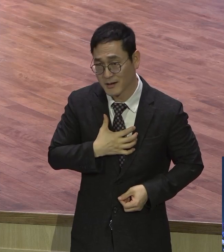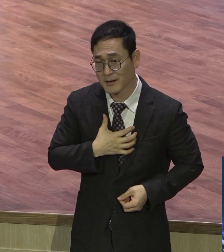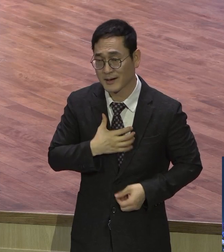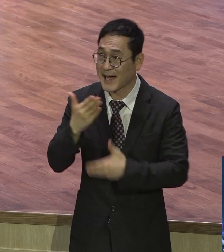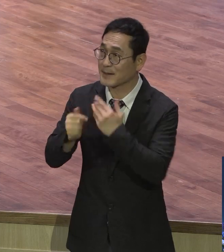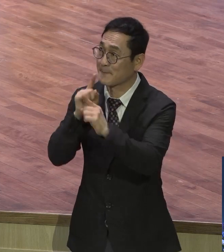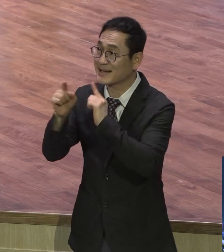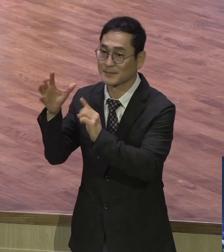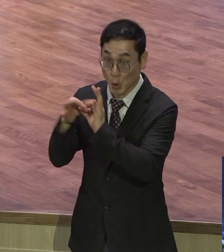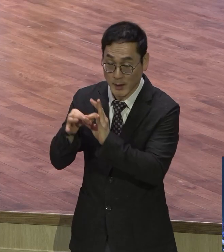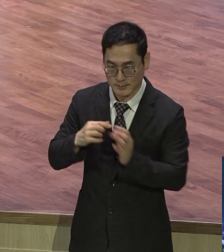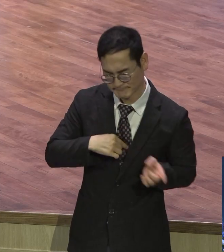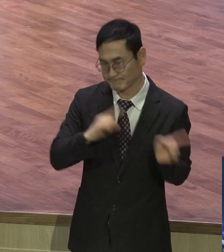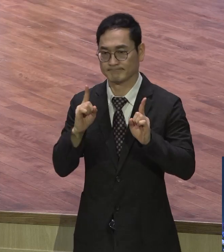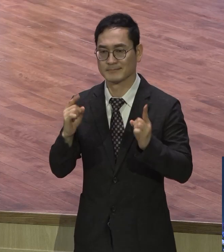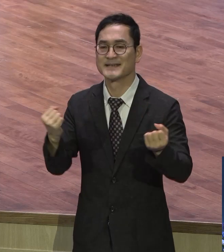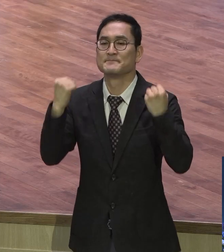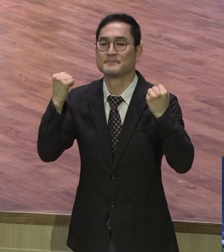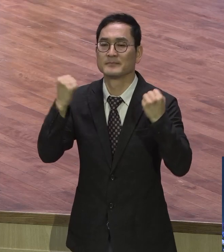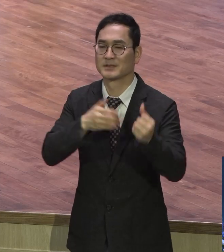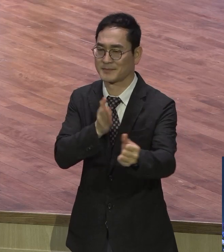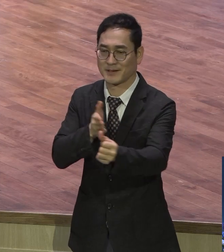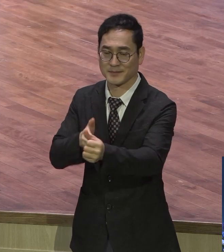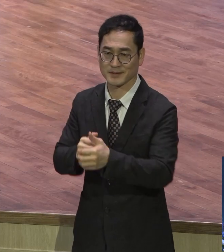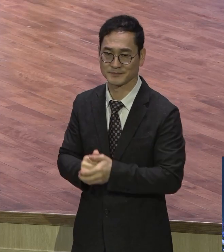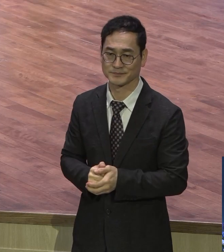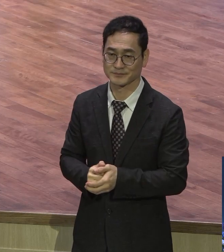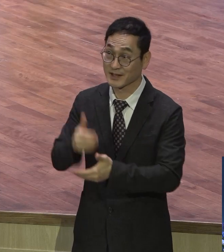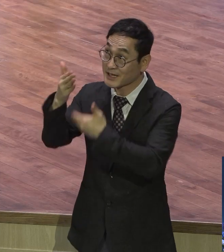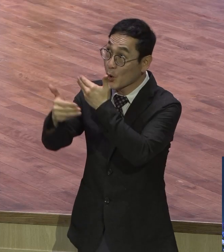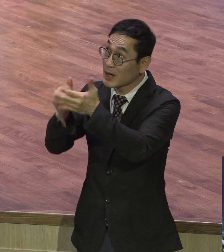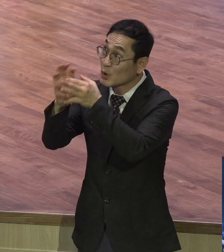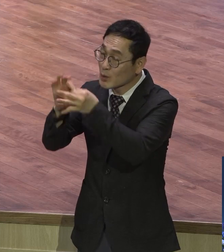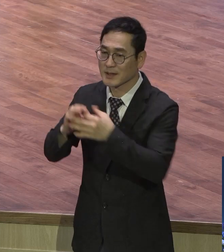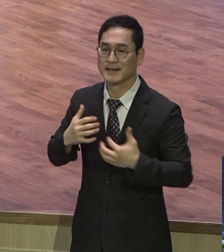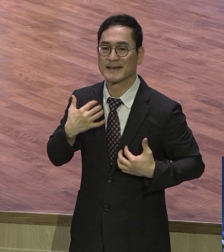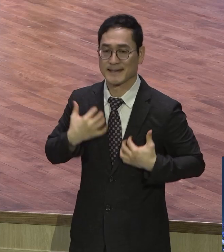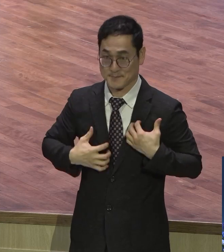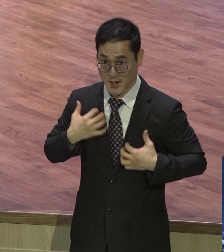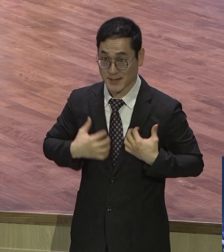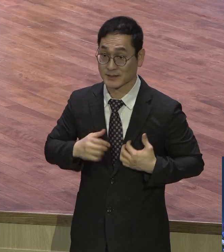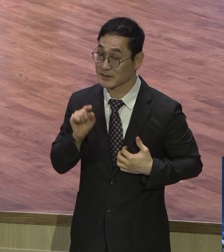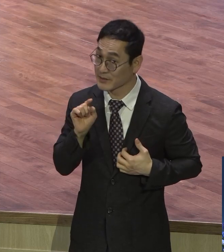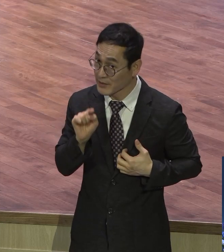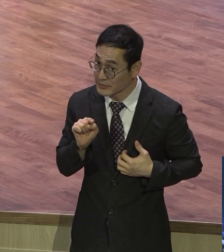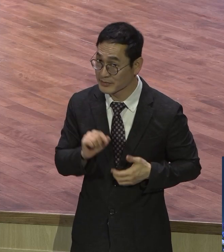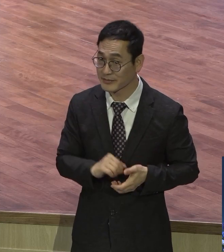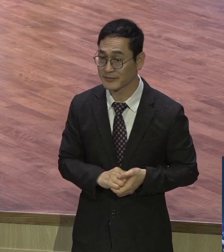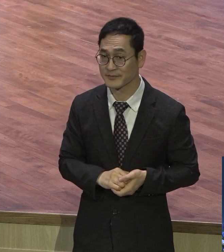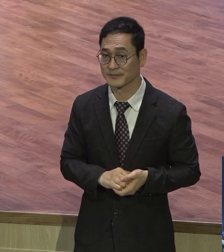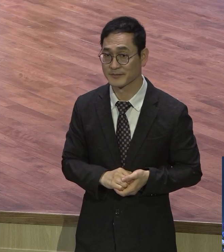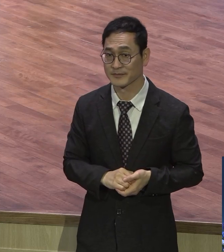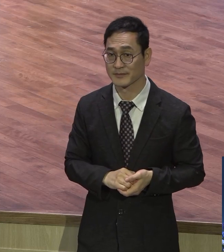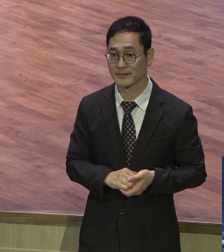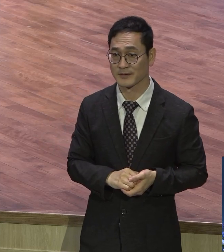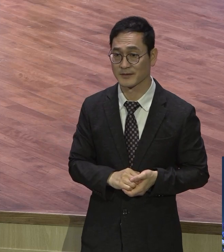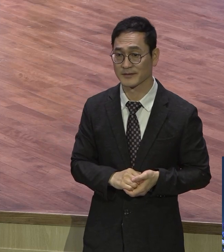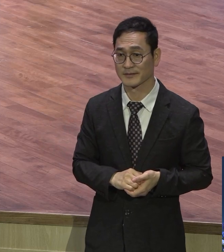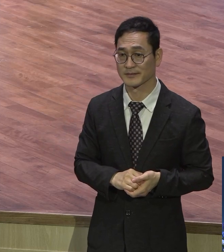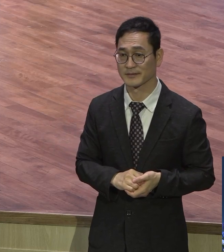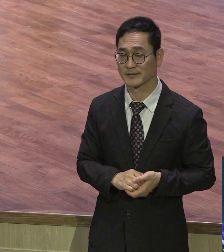바랍니다 여호와라야 기뻐하는 것이 이 말씀을 두고 체험하고 설교 들으면 힘을